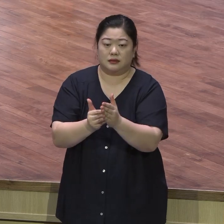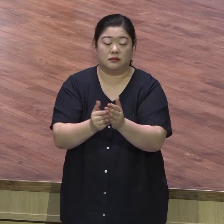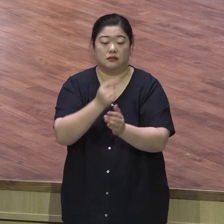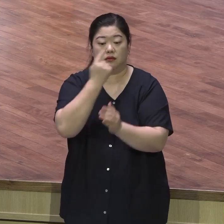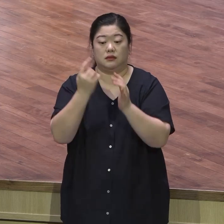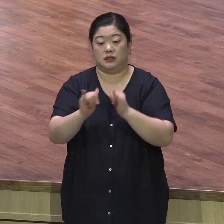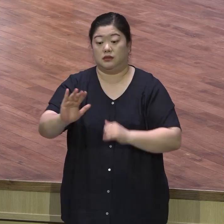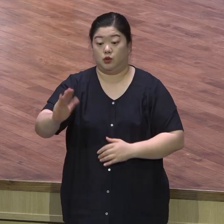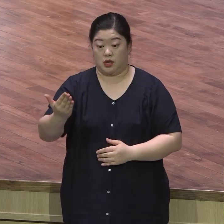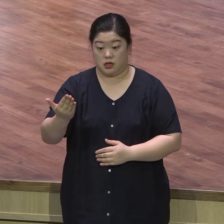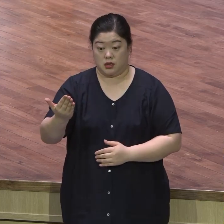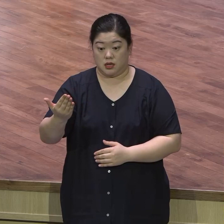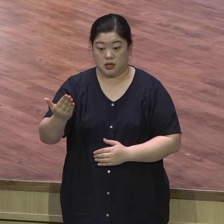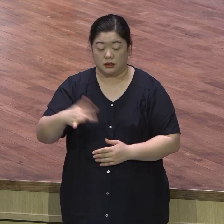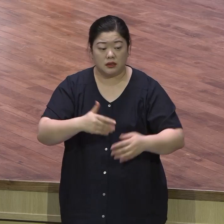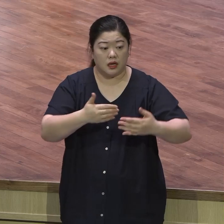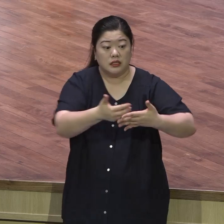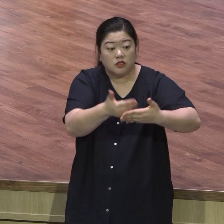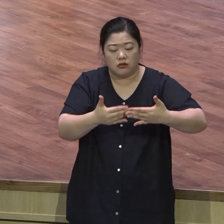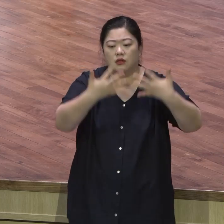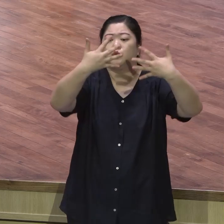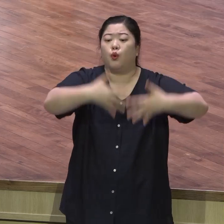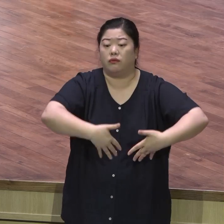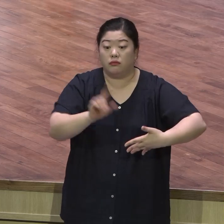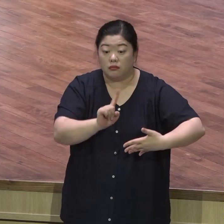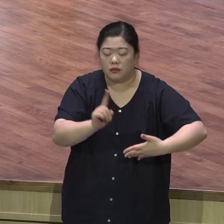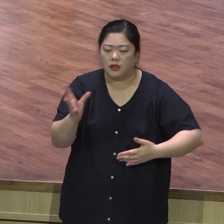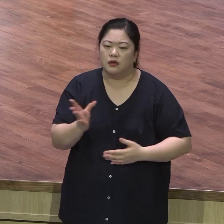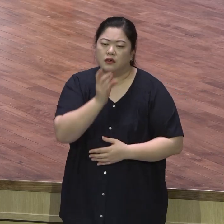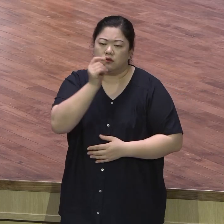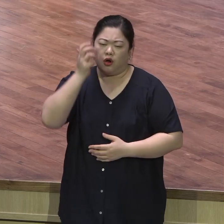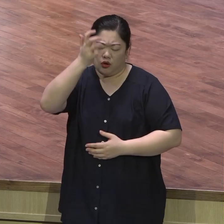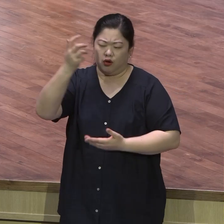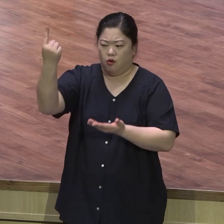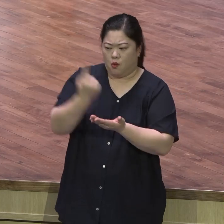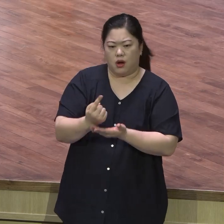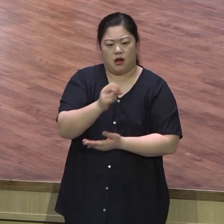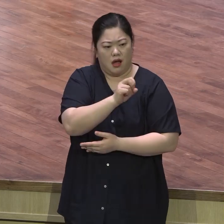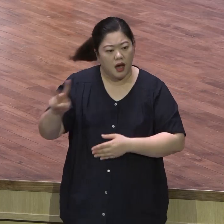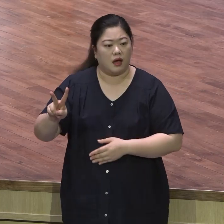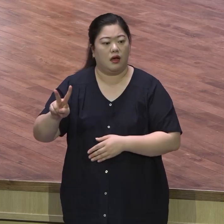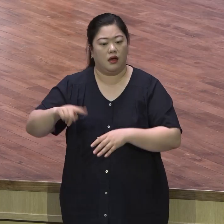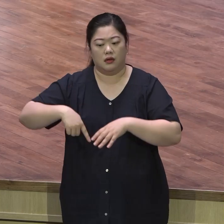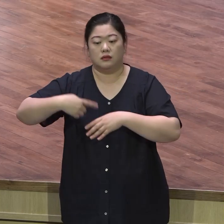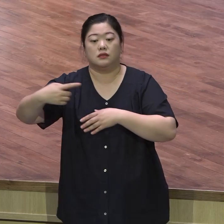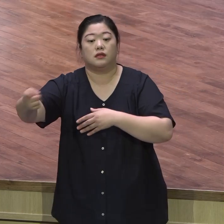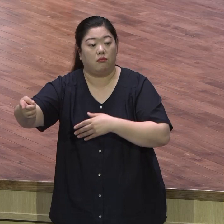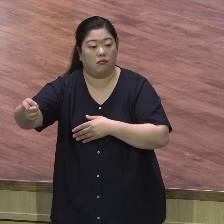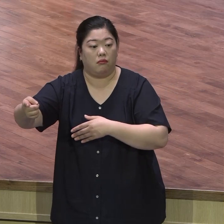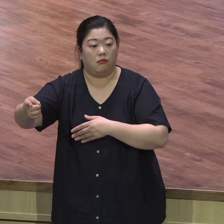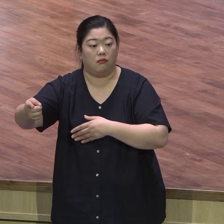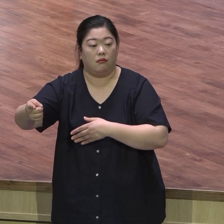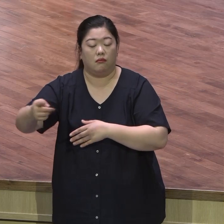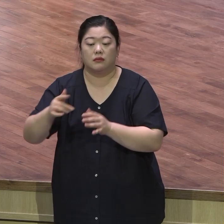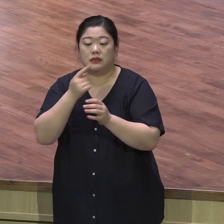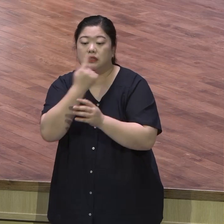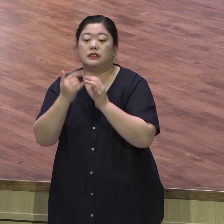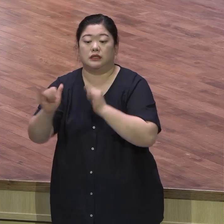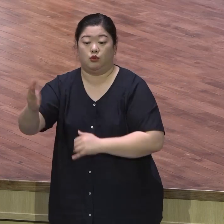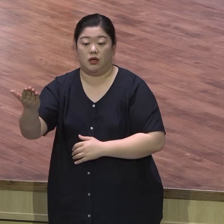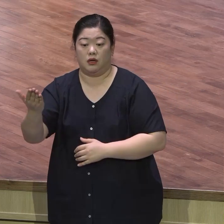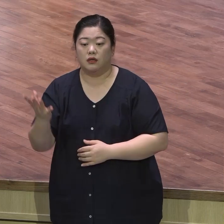성령이 이 맛이면 너희는 너희가 안 돼 너희가 겁쟁이 배신자 예작해서 안 돼 성령이